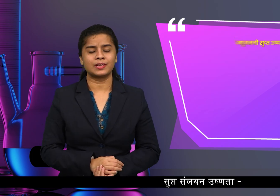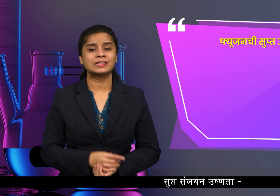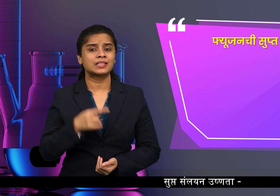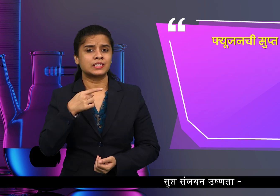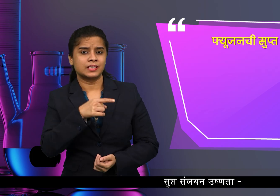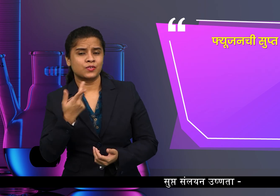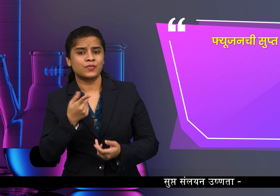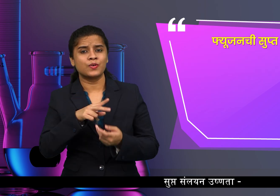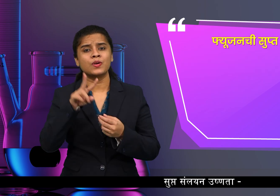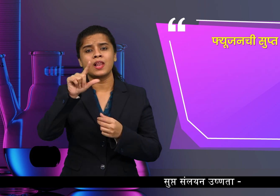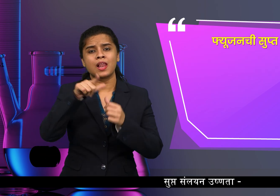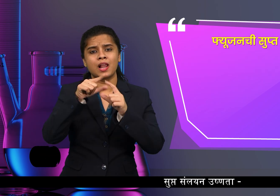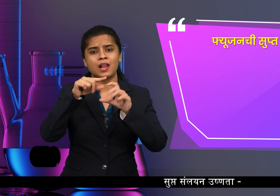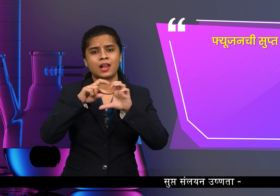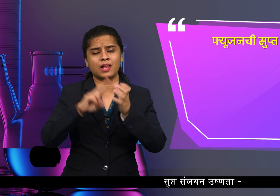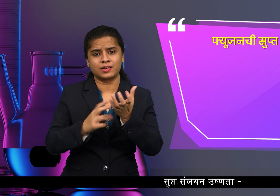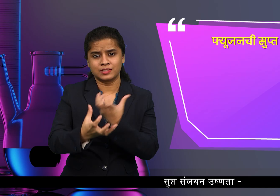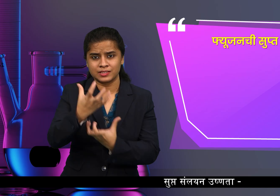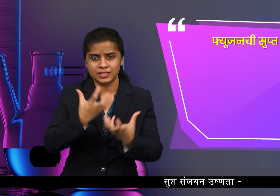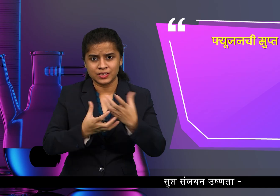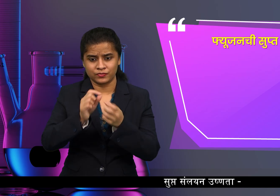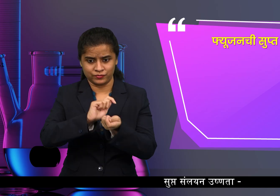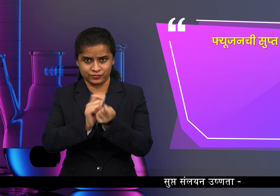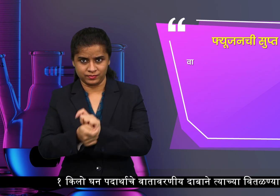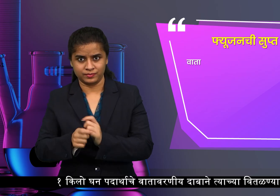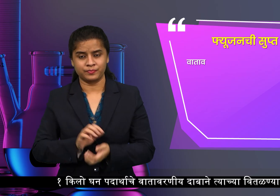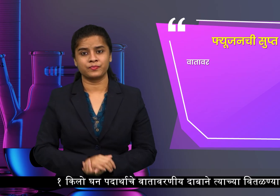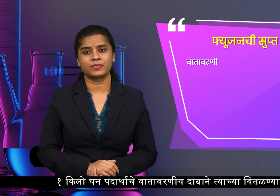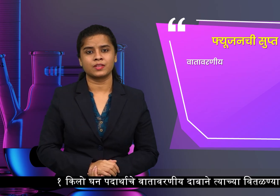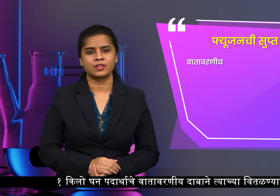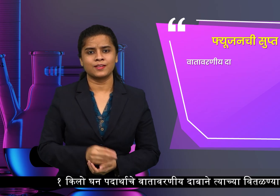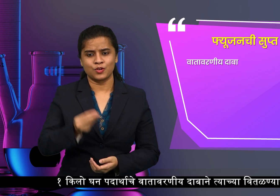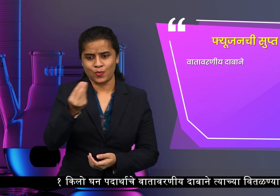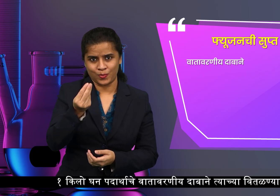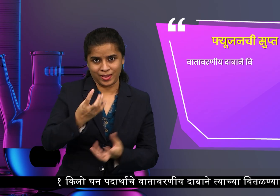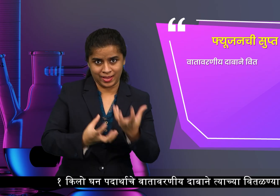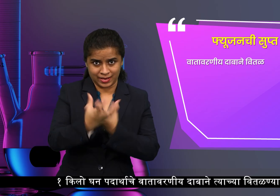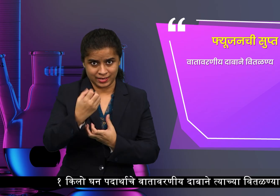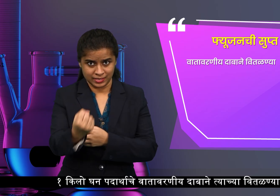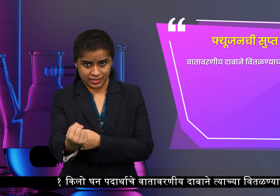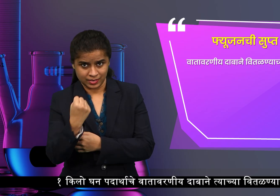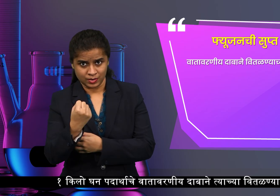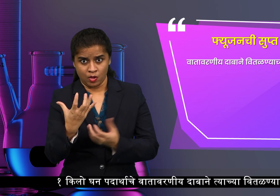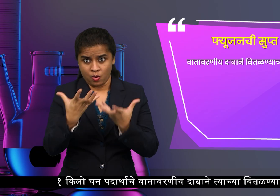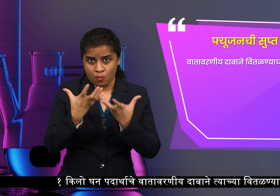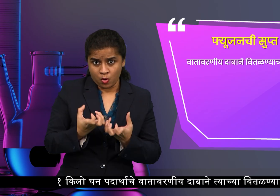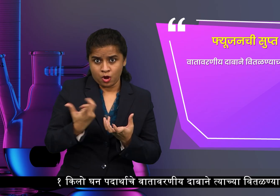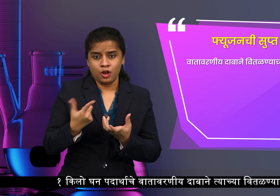स्तूप संलयन उष्णता 1 किलो धन पदार्थाचे वातावरणीय दाबाने त्याच्या